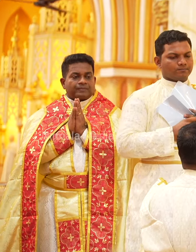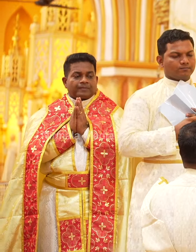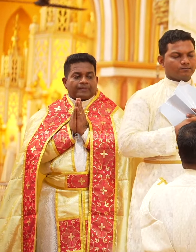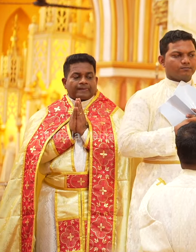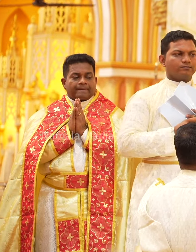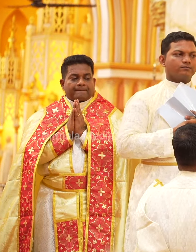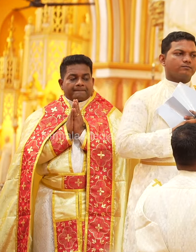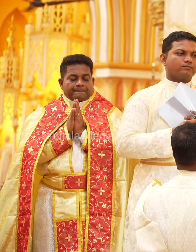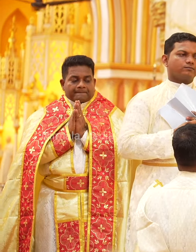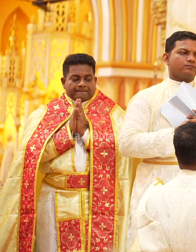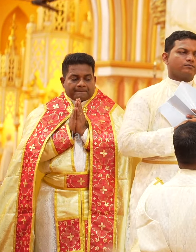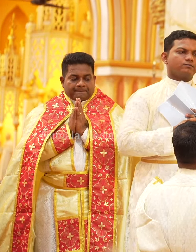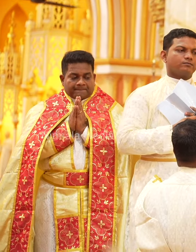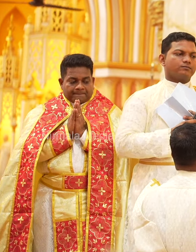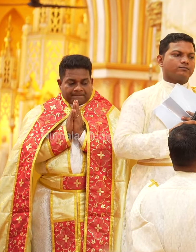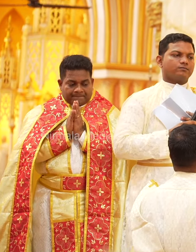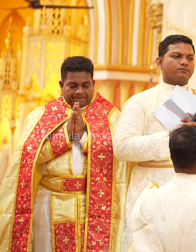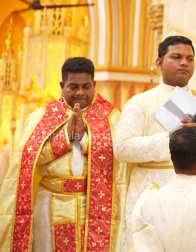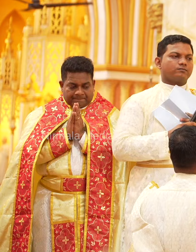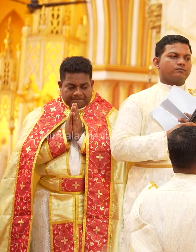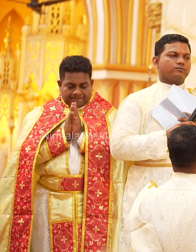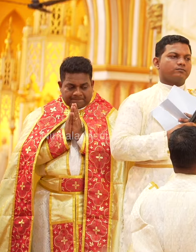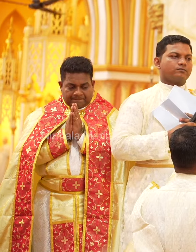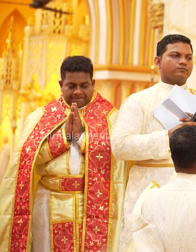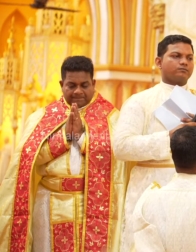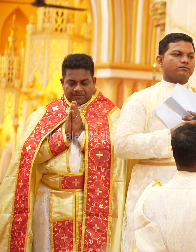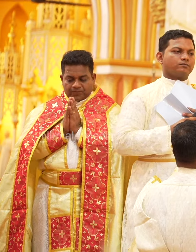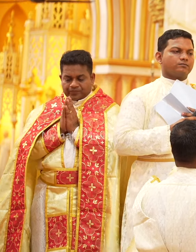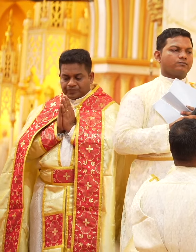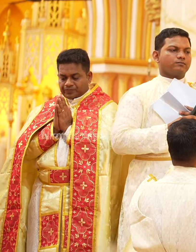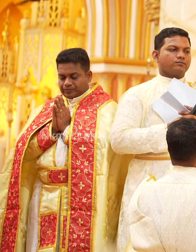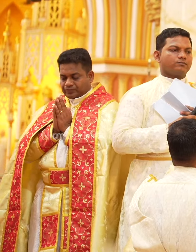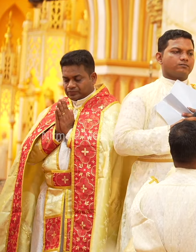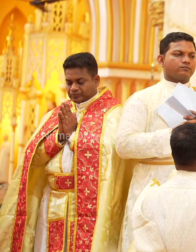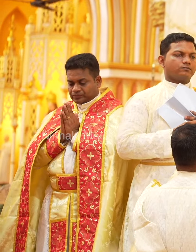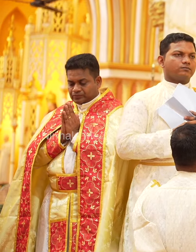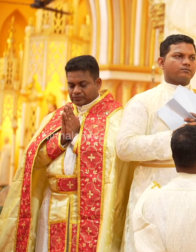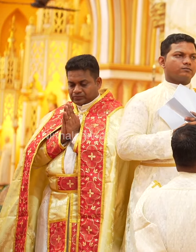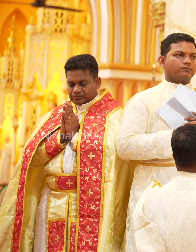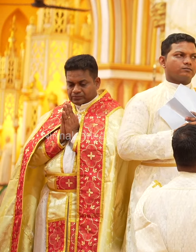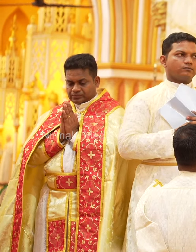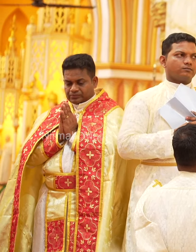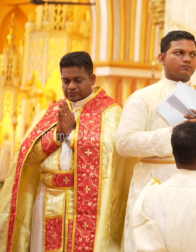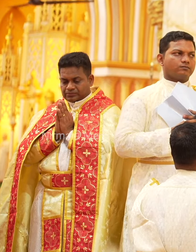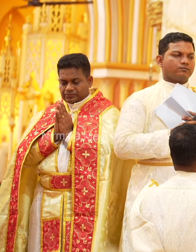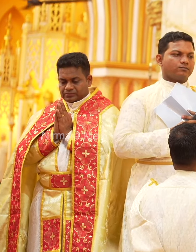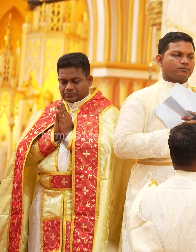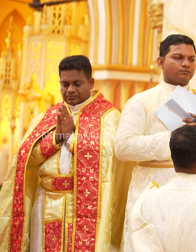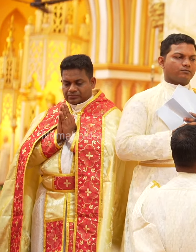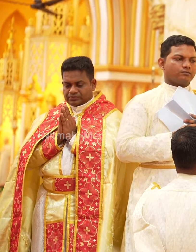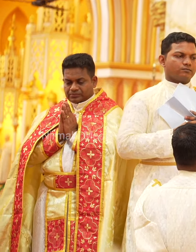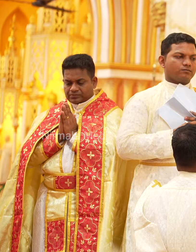രണ്ടാം കൈവെപ്പ് പ്രാർത്ഥന ആരംഭിക്കുന്നതിന് മുൻപ് ദൈവത്തിൻ്റെ പുരോഹിതനായിത്തീരുന്ന അർത്ഥിക്കു വേണ്ടി പ്രാർത്ഥിക്കണമേ